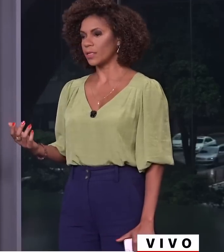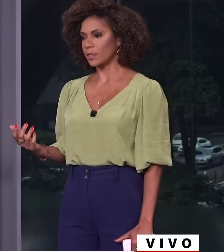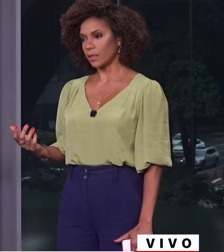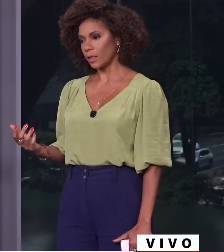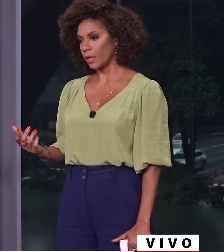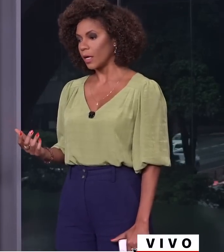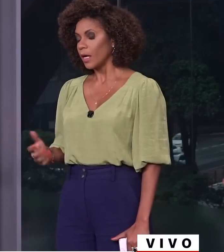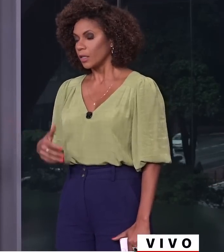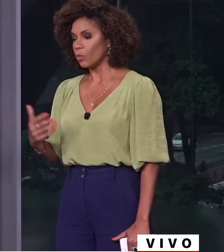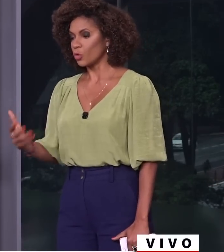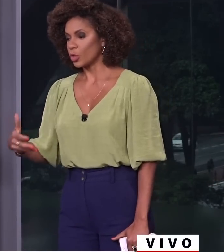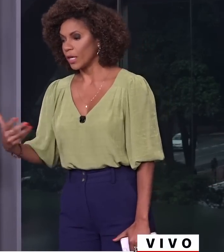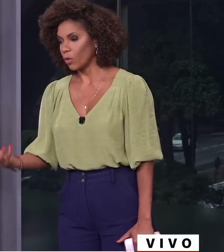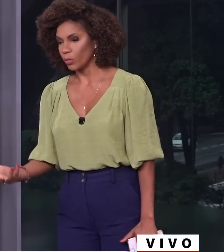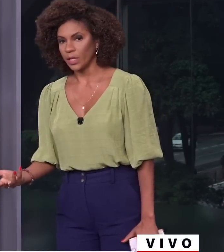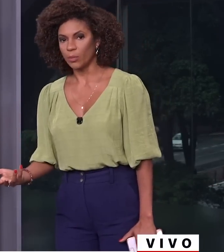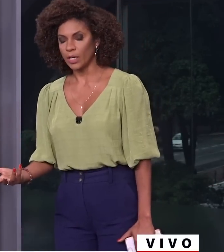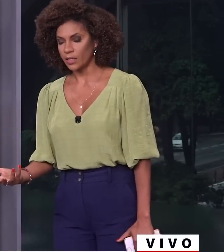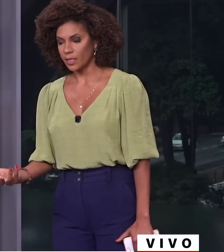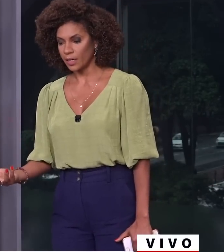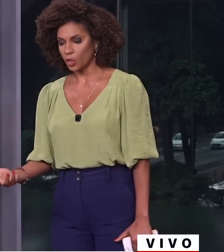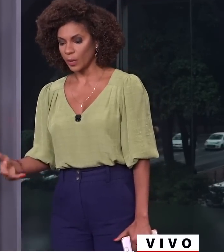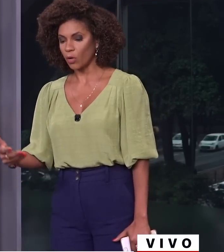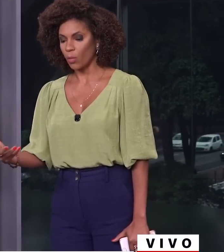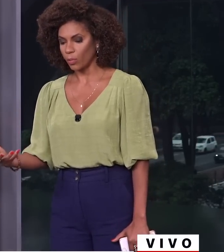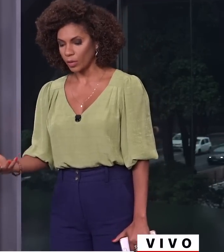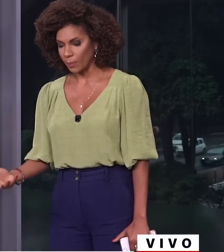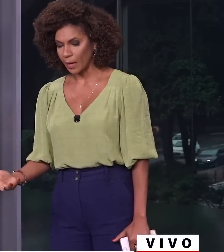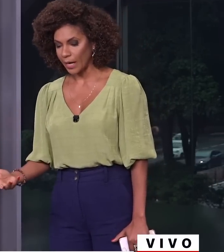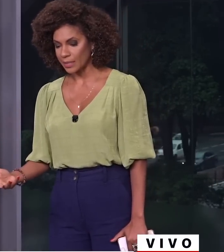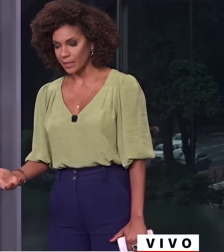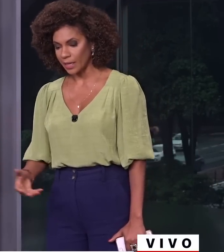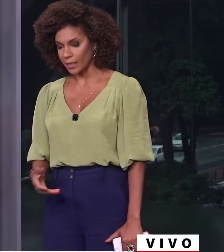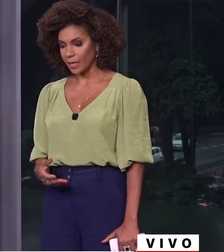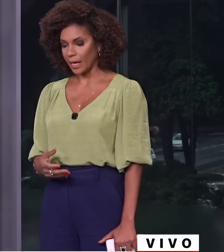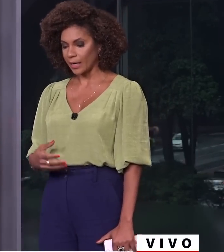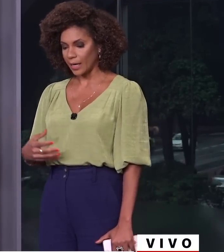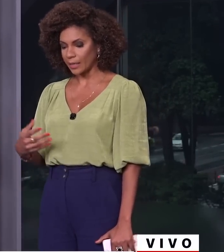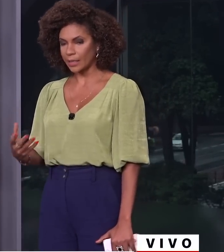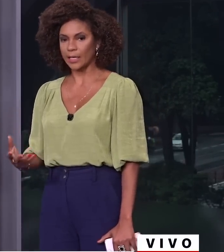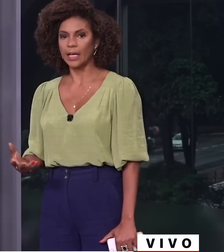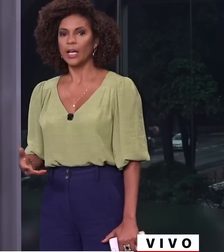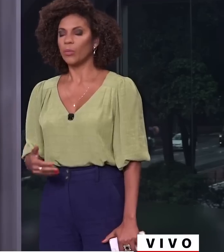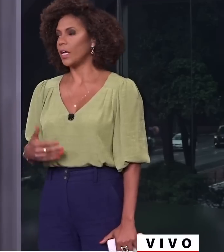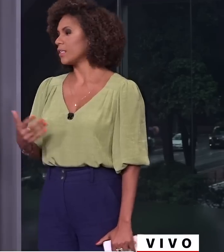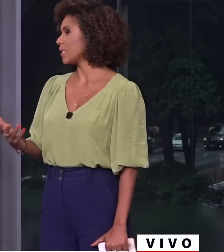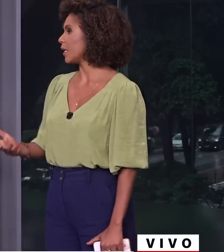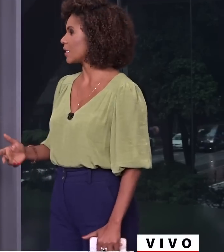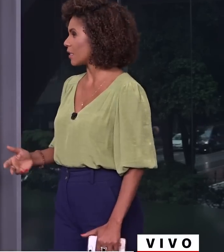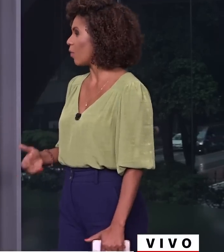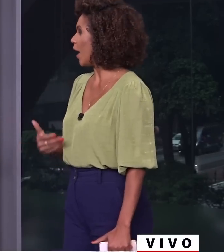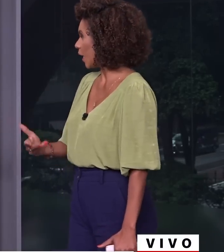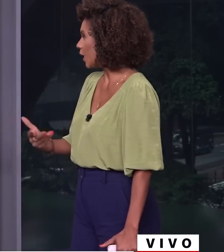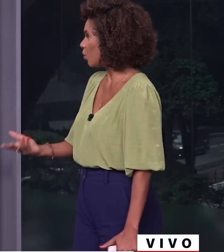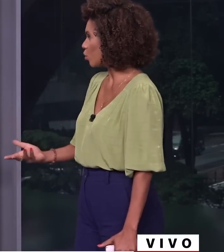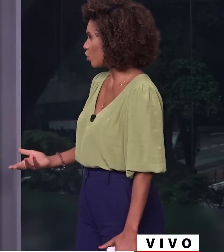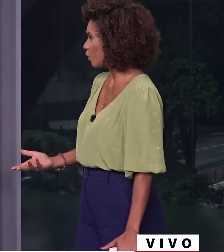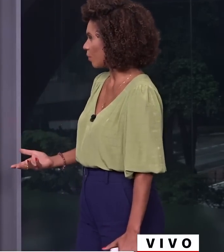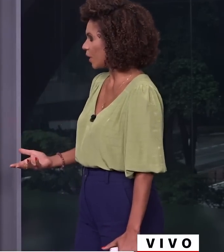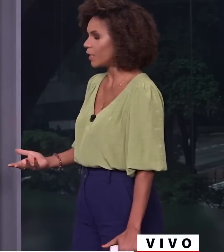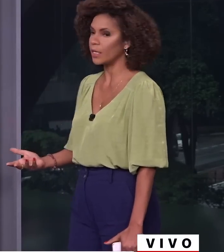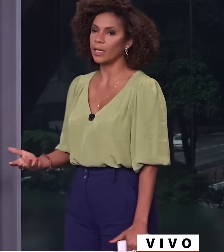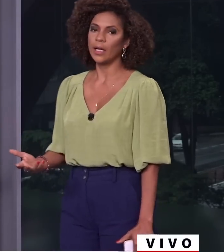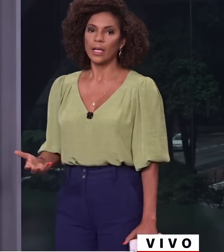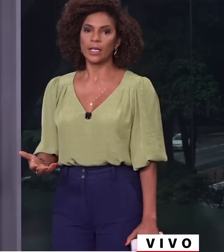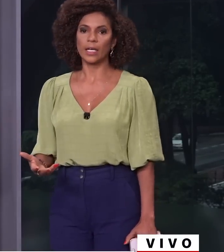monitor disse que não conseguia encontrar mulheres negras para compor a pasta e alega que mulheres negras são a